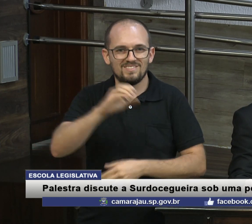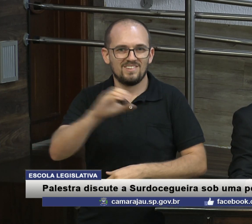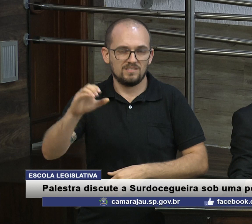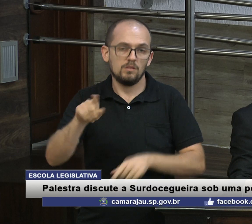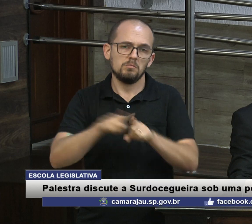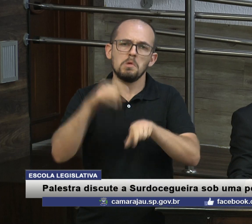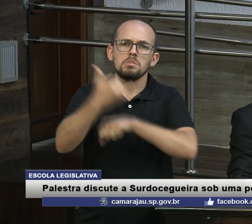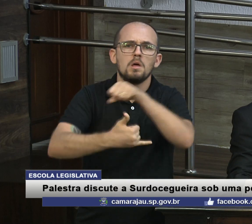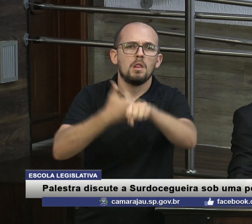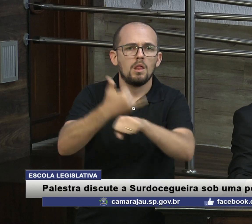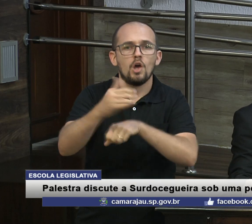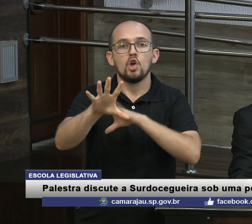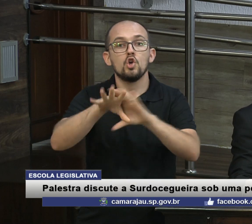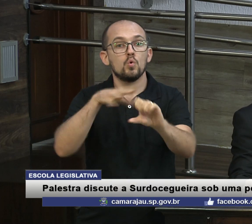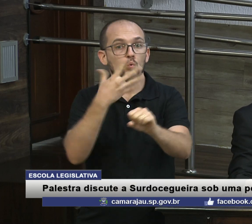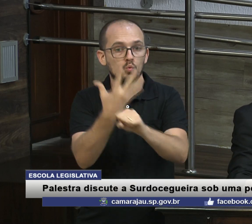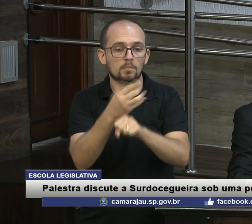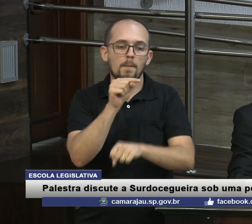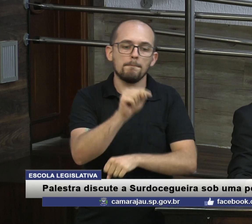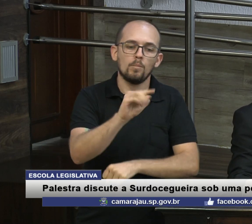meio do nosso canal no YouTube,